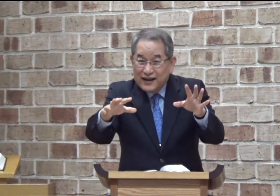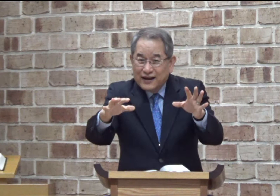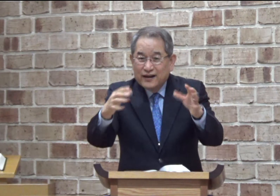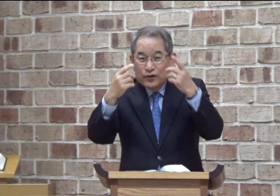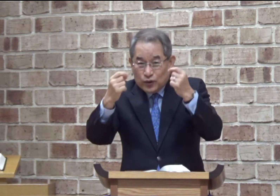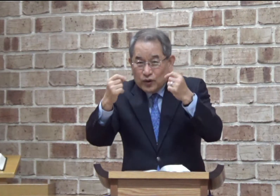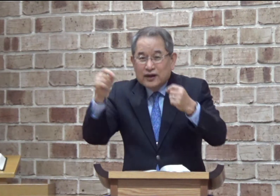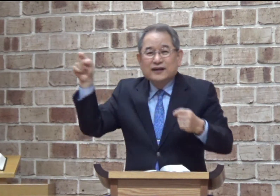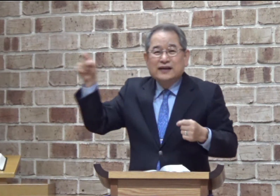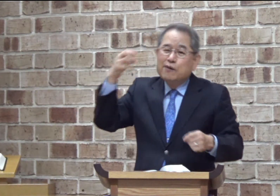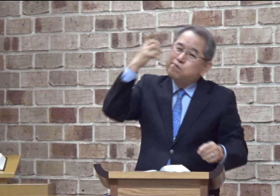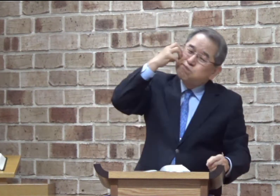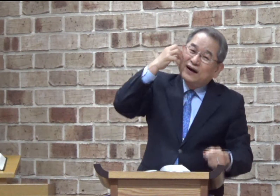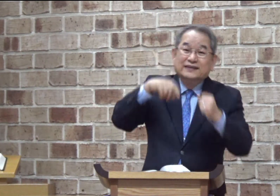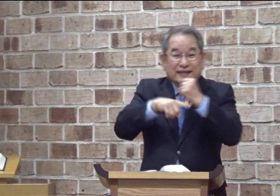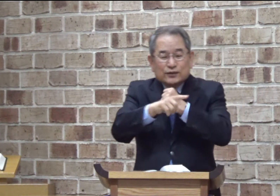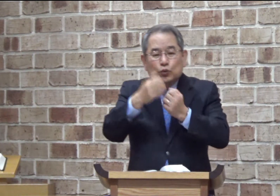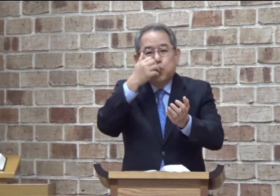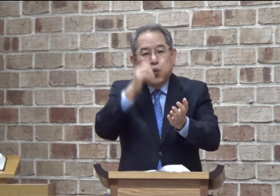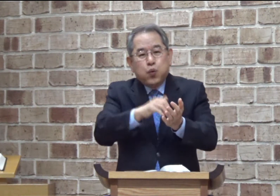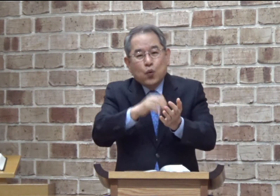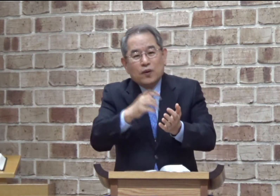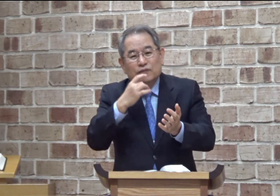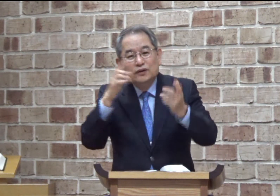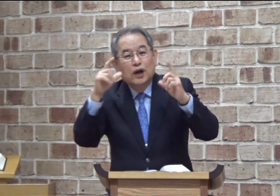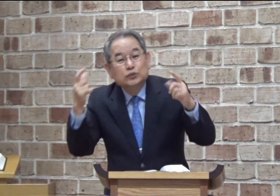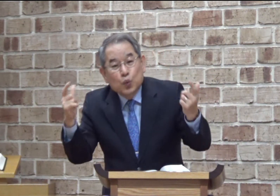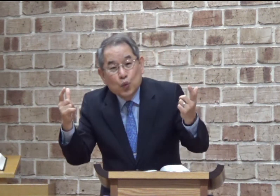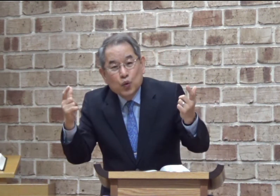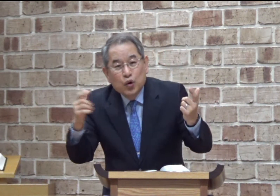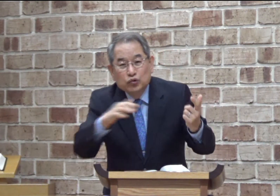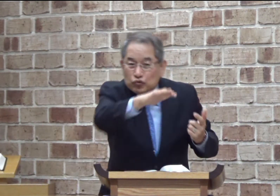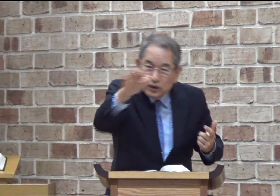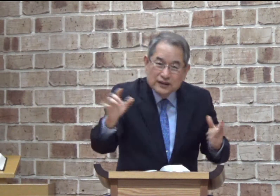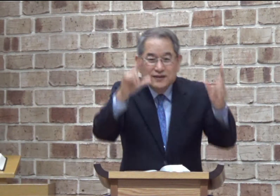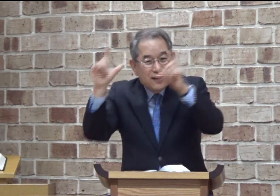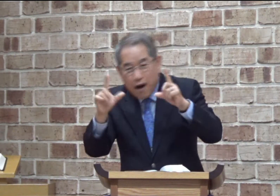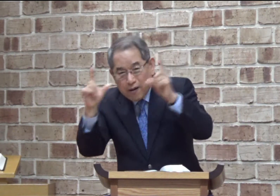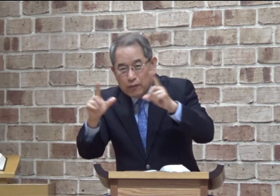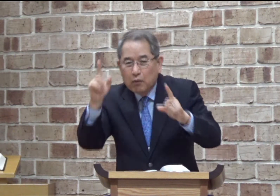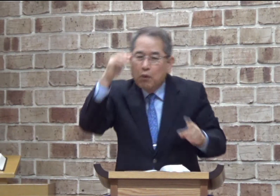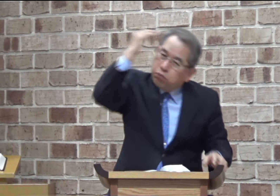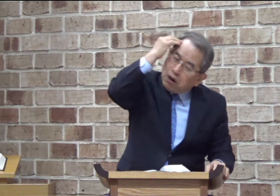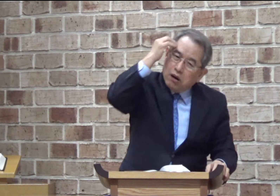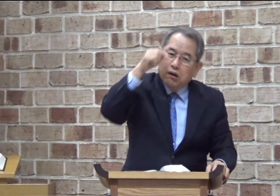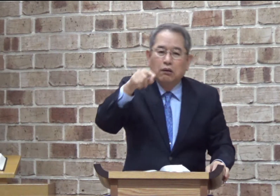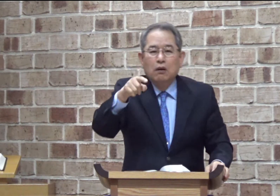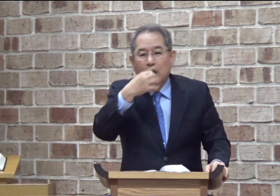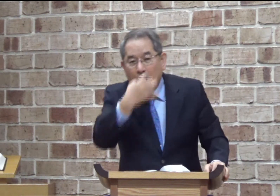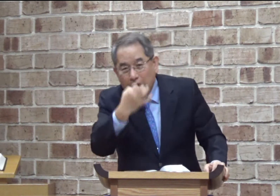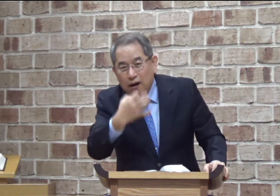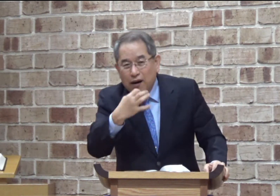방해되고 힘들고 하는 그런 사람들을 뽑아내서 교회에서 내쫓고 싶은 그런 생각이